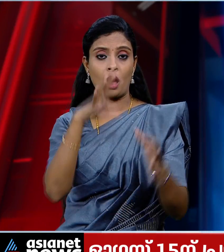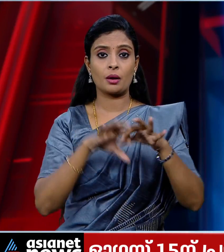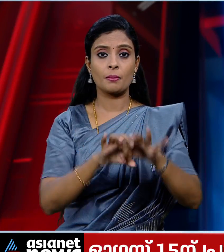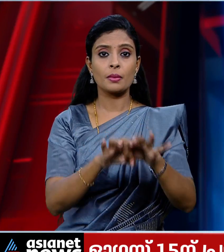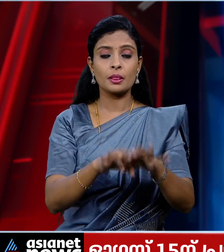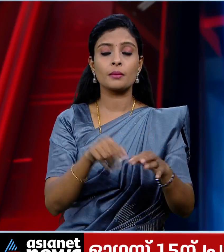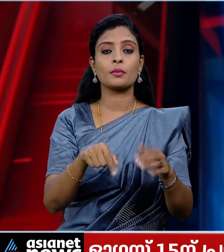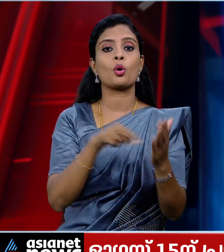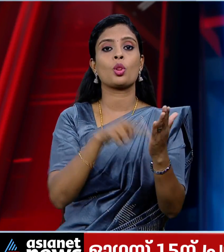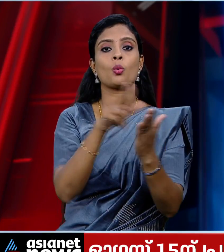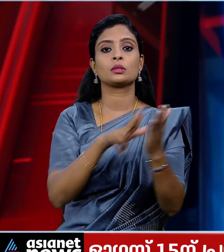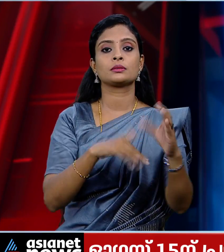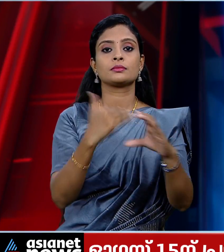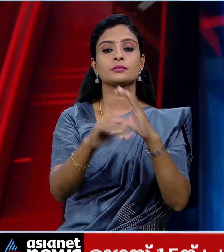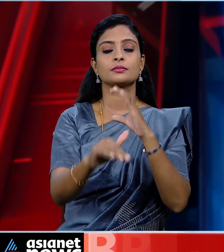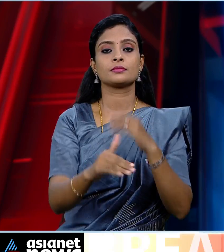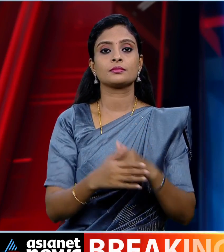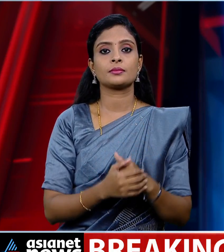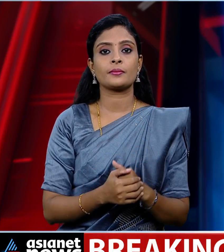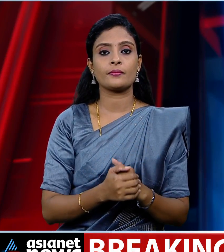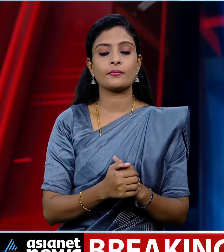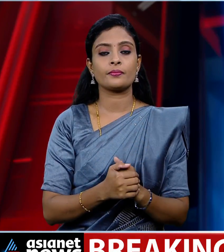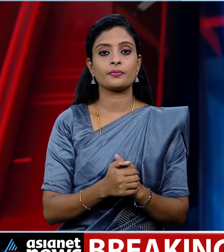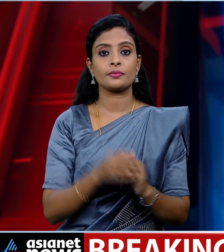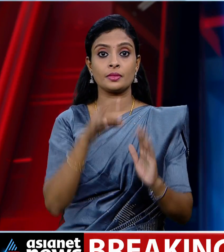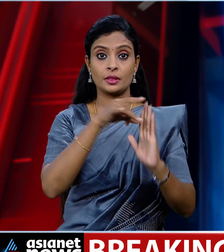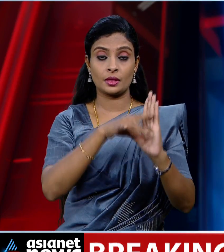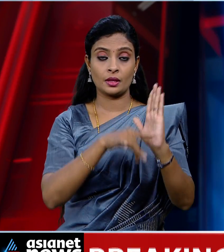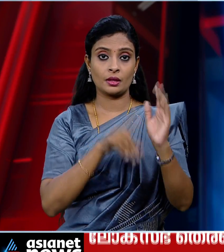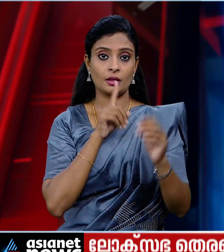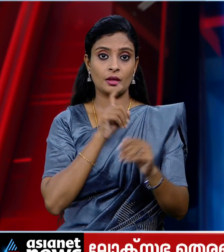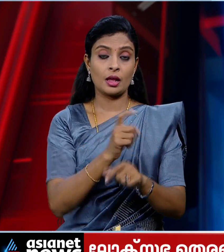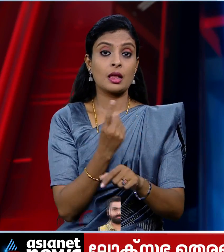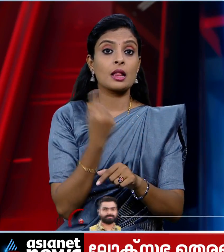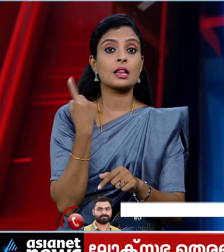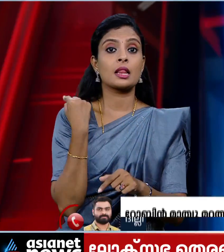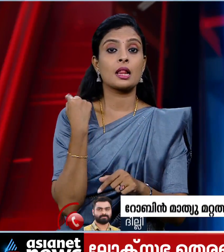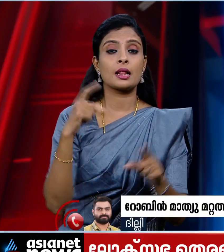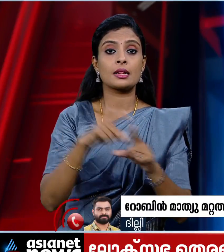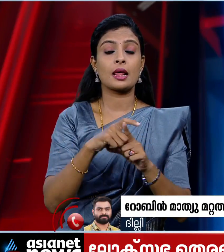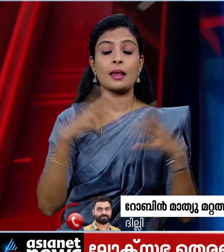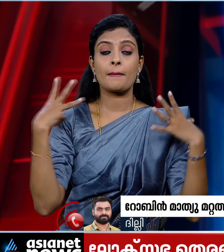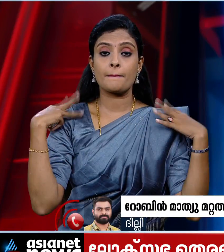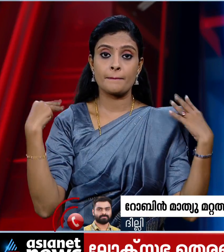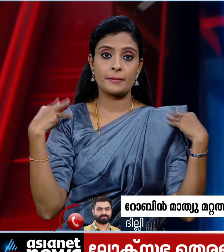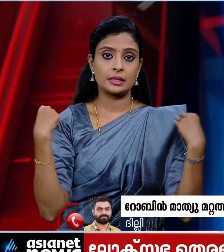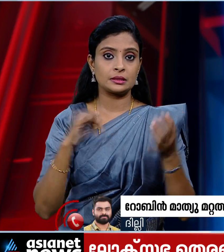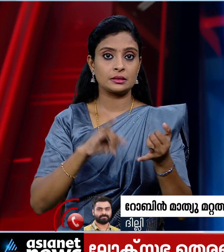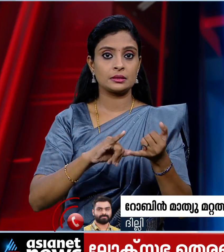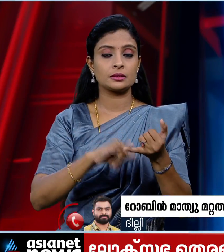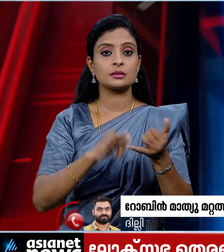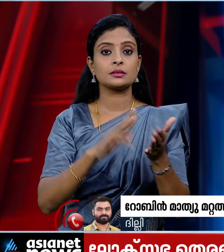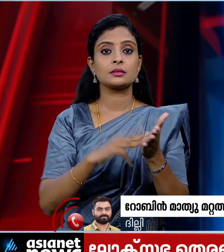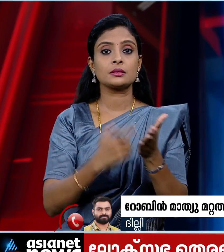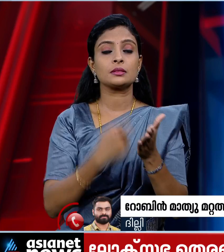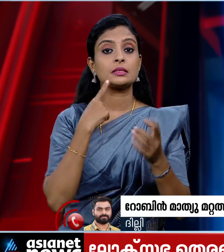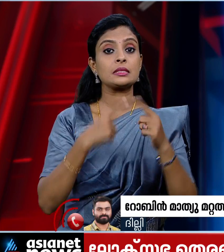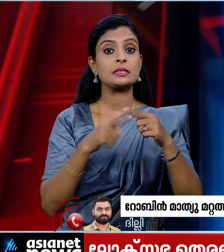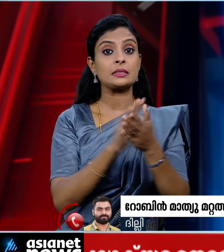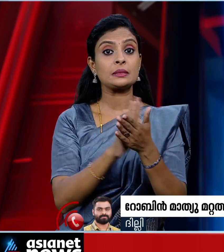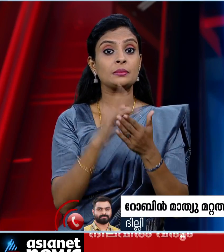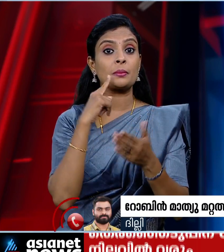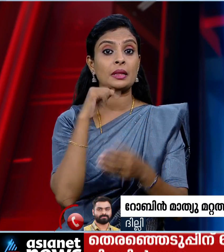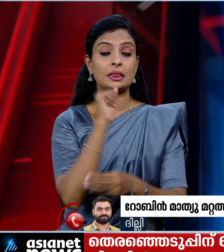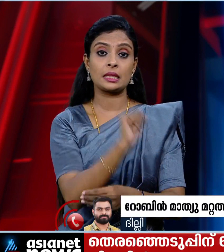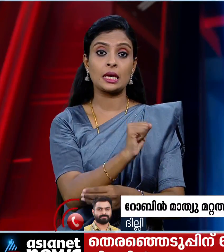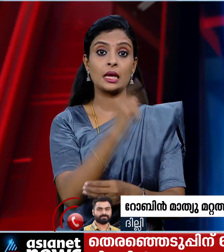റോബിൻ, വിശദാംശങ്ങൾ. ശീതൽ, ഇന്നലെ കേന്ദ്രമന്ത്രി സ്മൃതി ഇറാനിക്കെതിരെ വലിയ ആരോപണമായി കോൺഗ്രസ് രംഗത്തെത്തിയിരുന്നു. സ്മൃതി ഇറാനിയുടെ